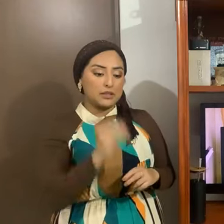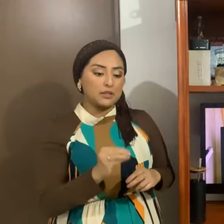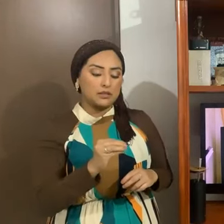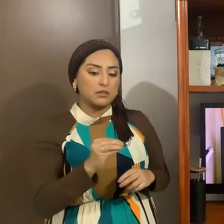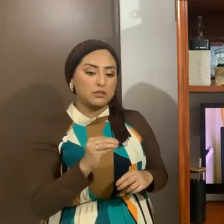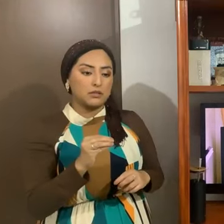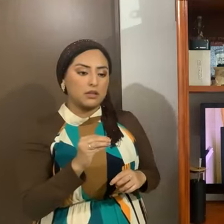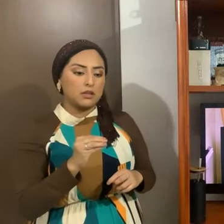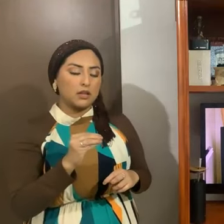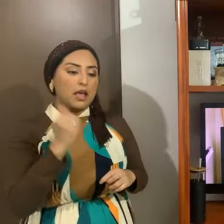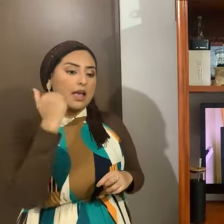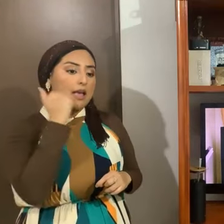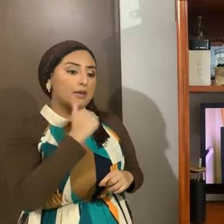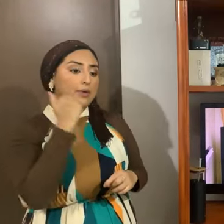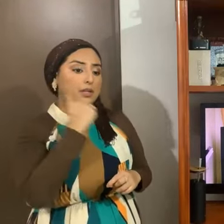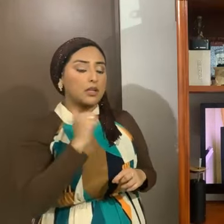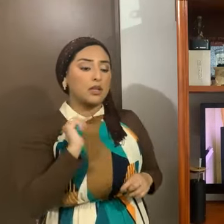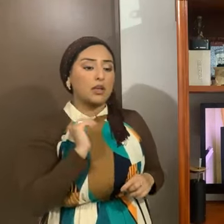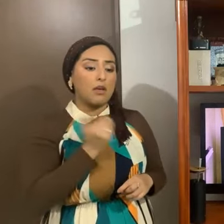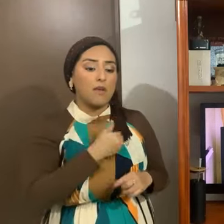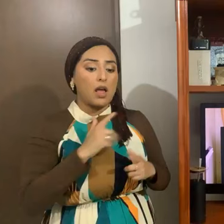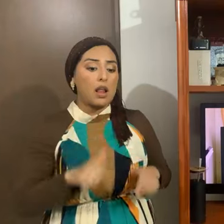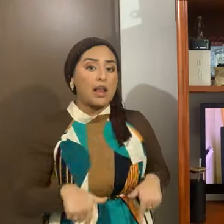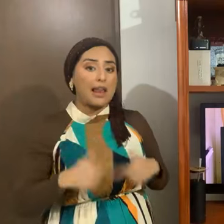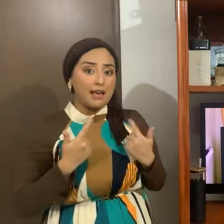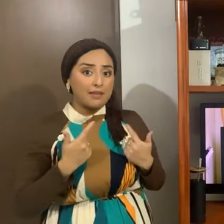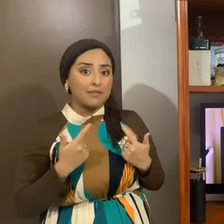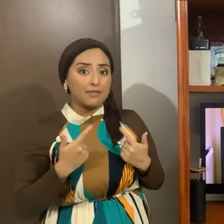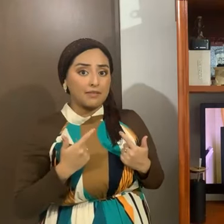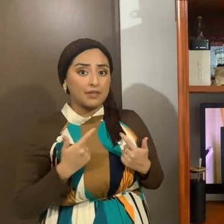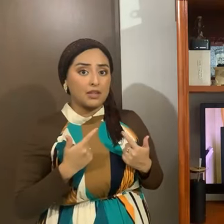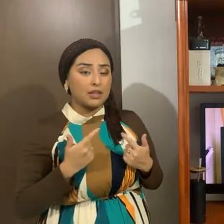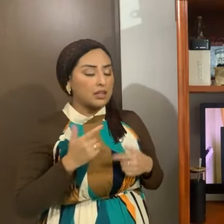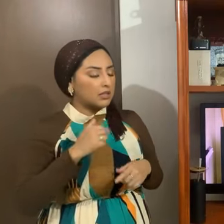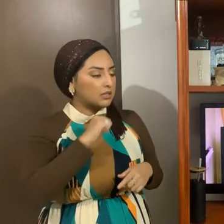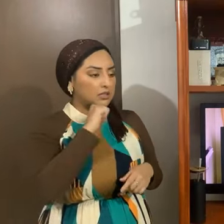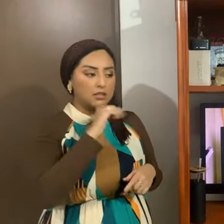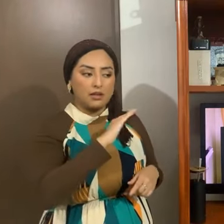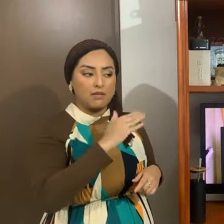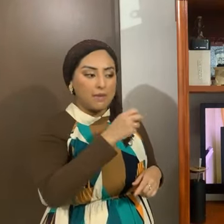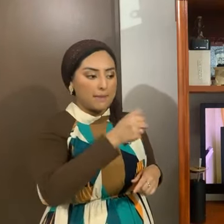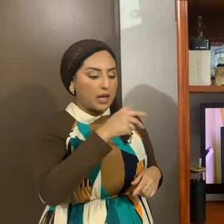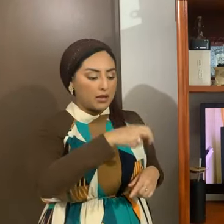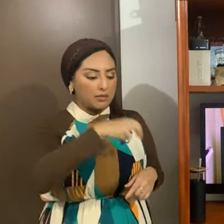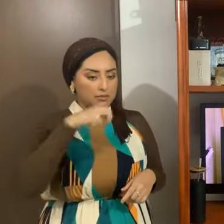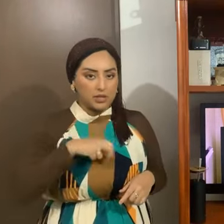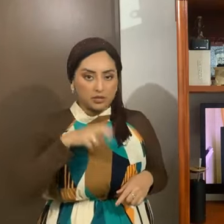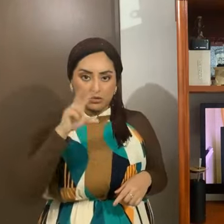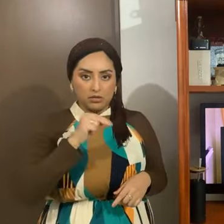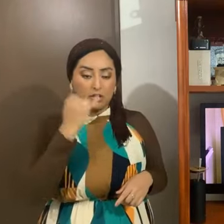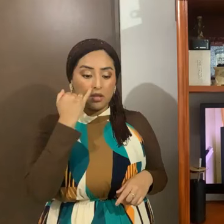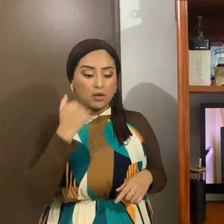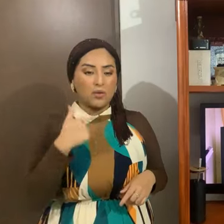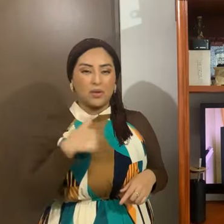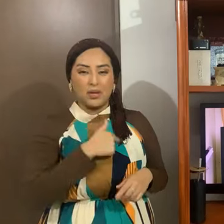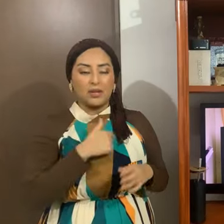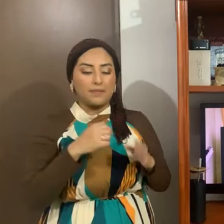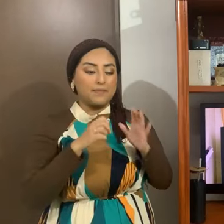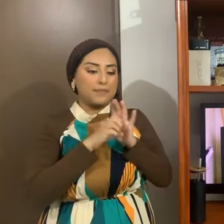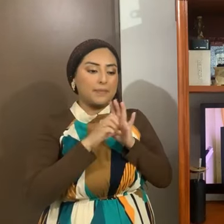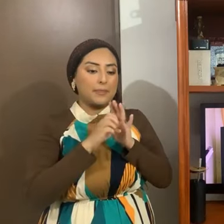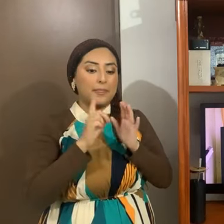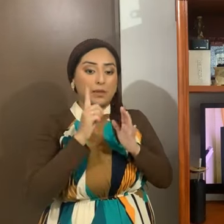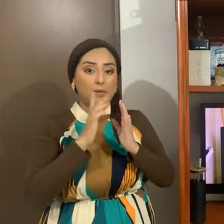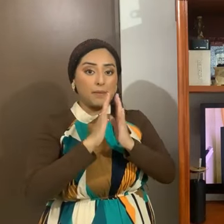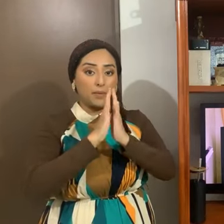1% cada día de nuestra vida sin dar un paso atrás, es decir, si nosotros hacemos, por ejemplo,